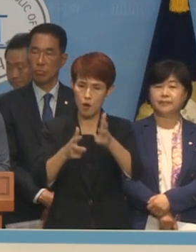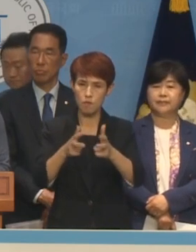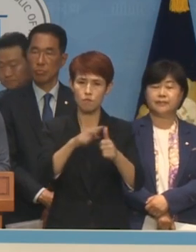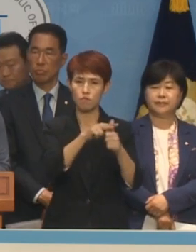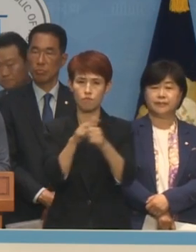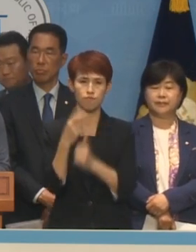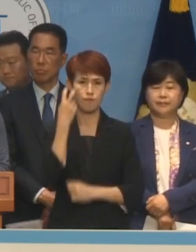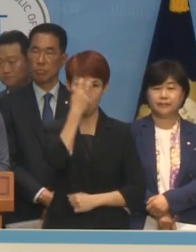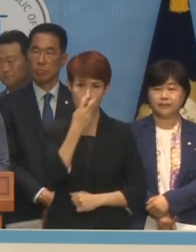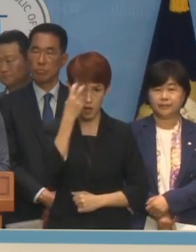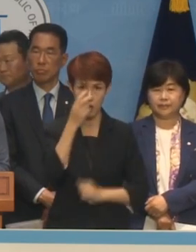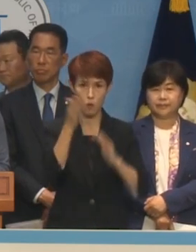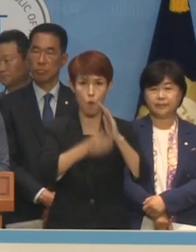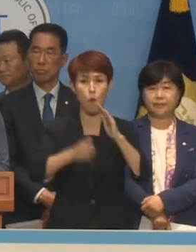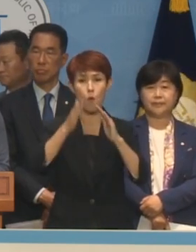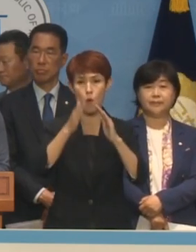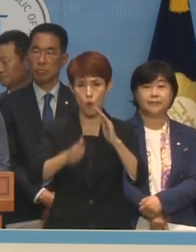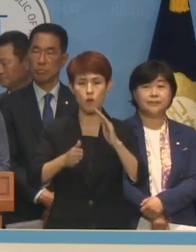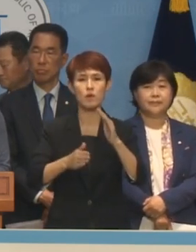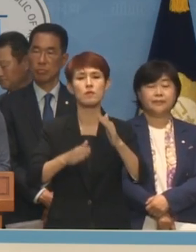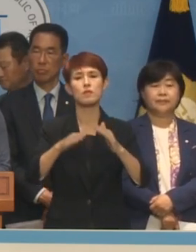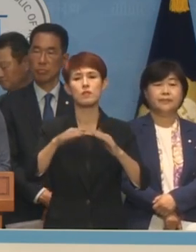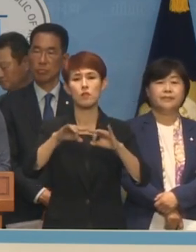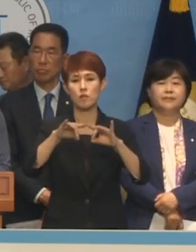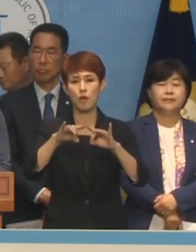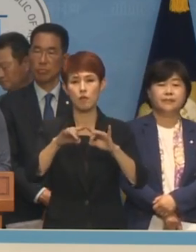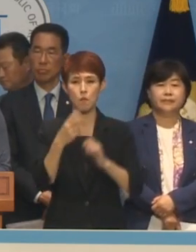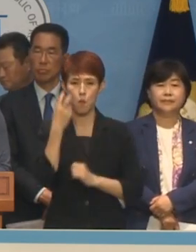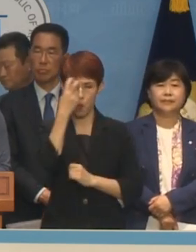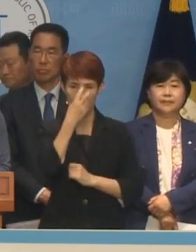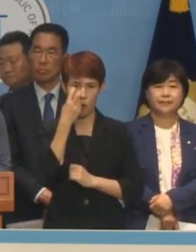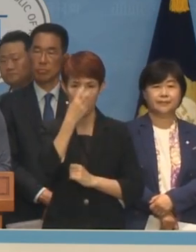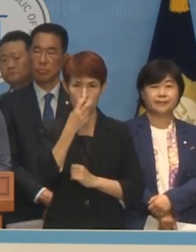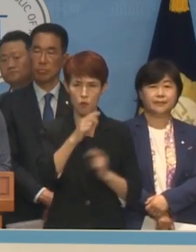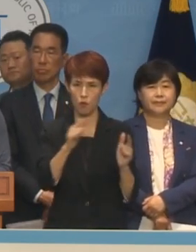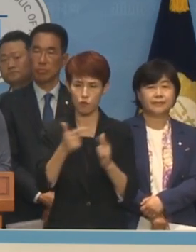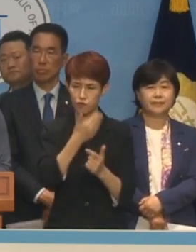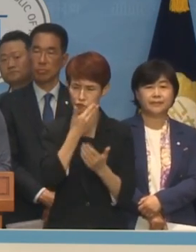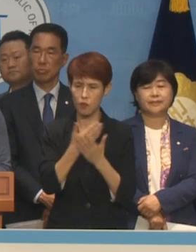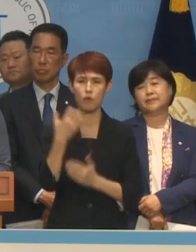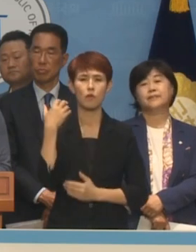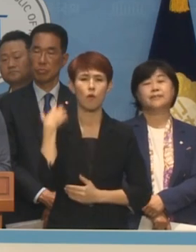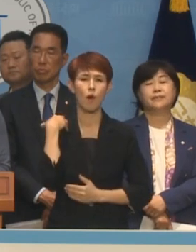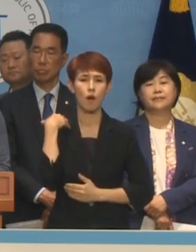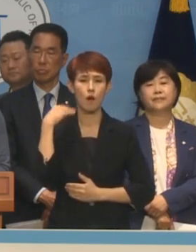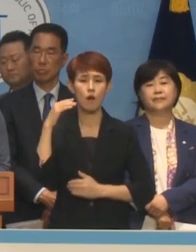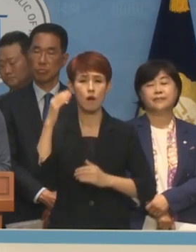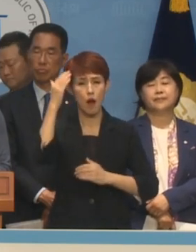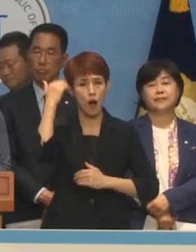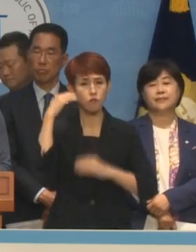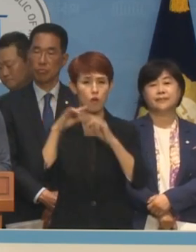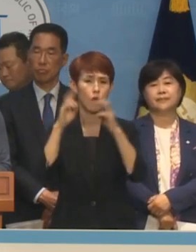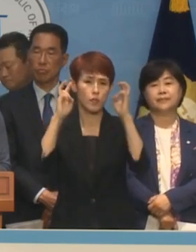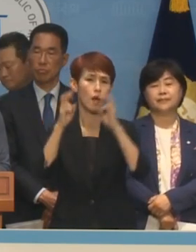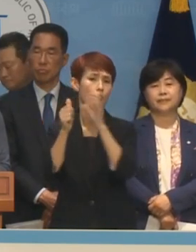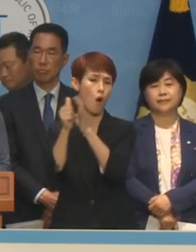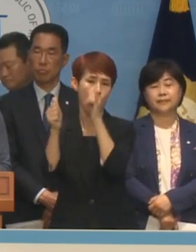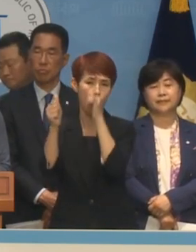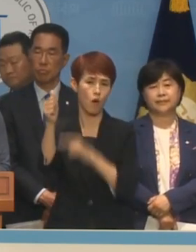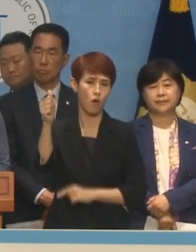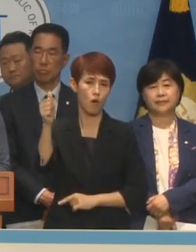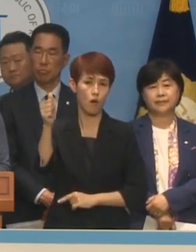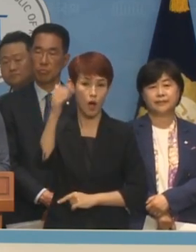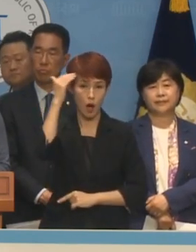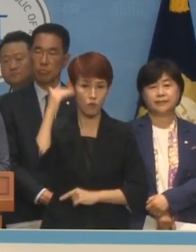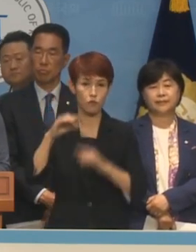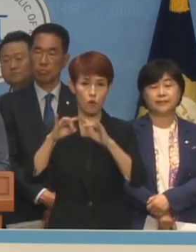정보관리, 공공기관 전상만 보안관리 등 핵심적 역할을 담당하고 있다. 만일